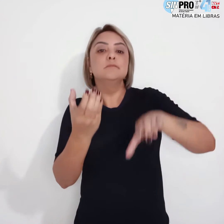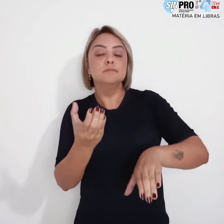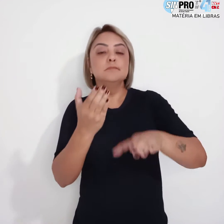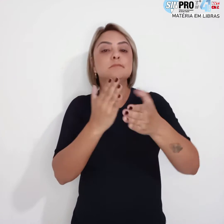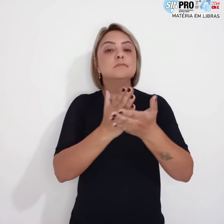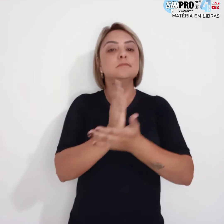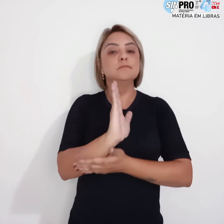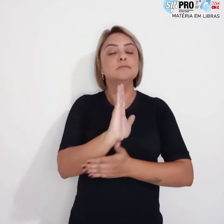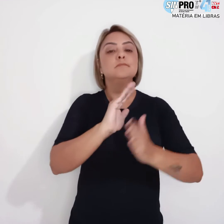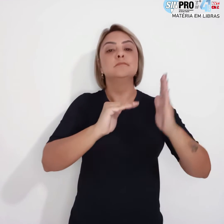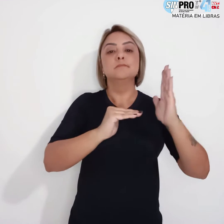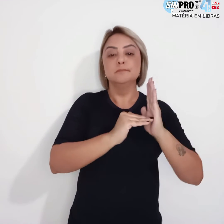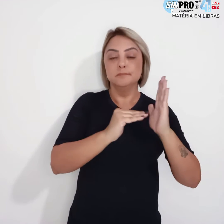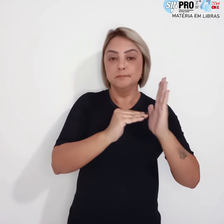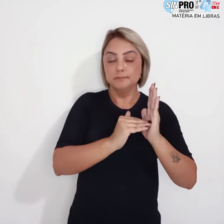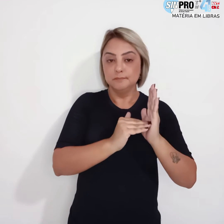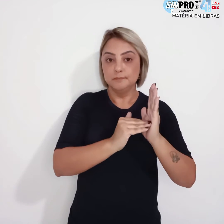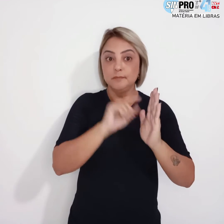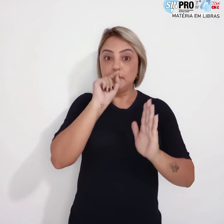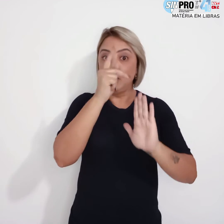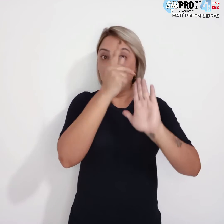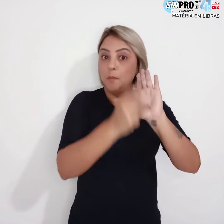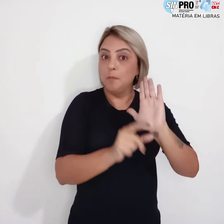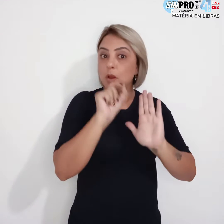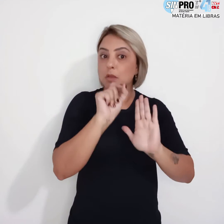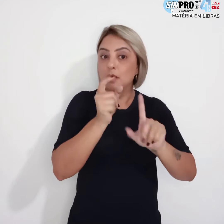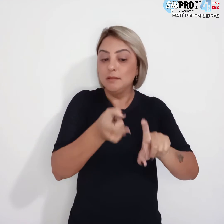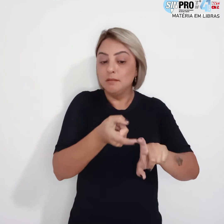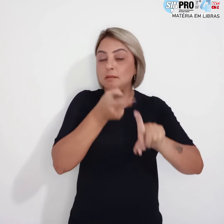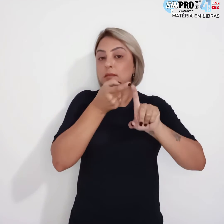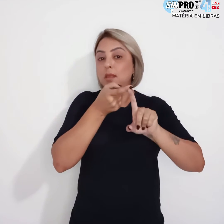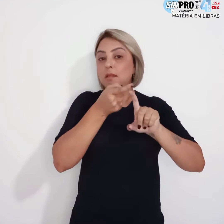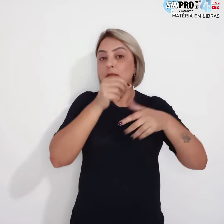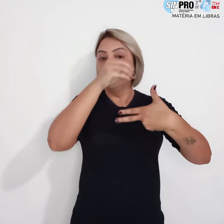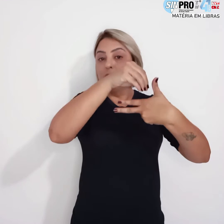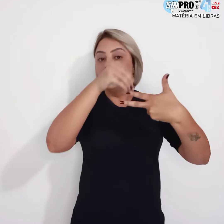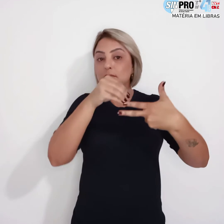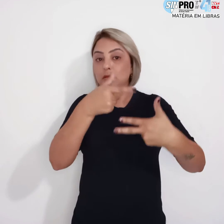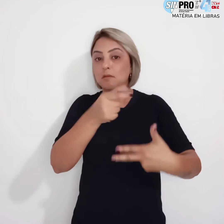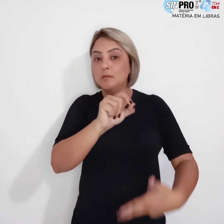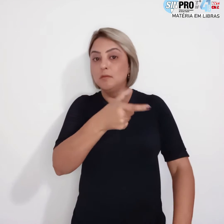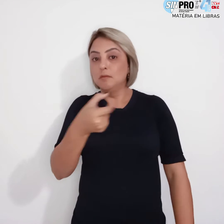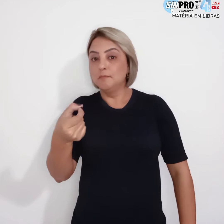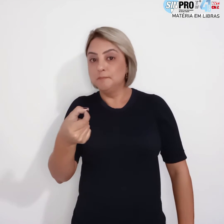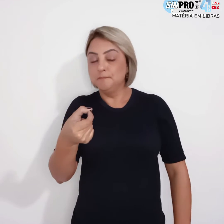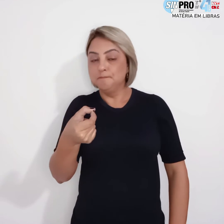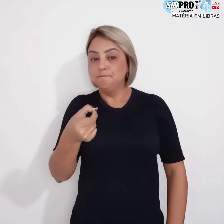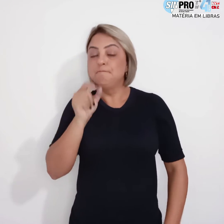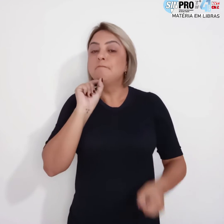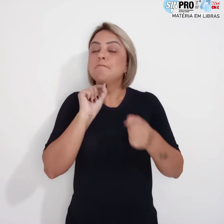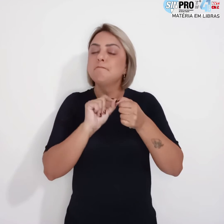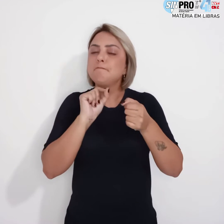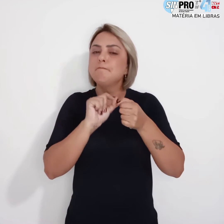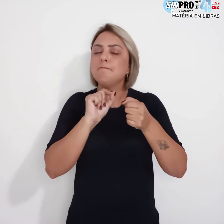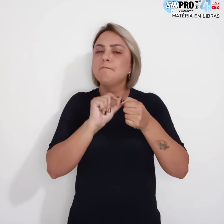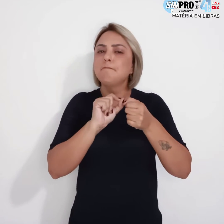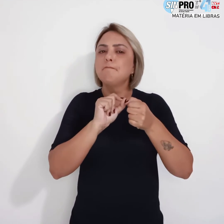pelo Senado Federal, um projeto que adiava o Enem 2020. Realização dos exames e